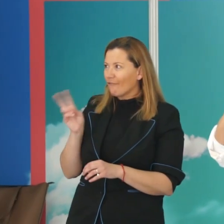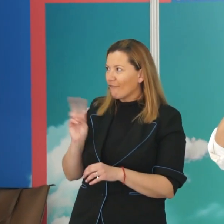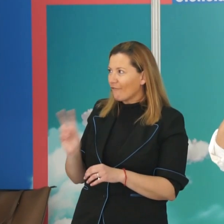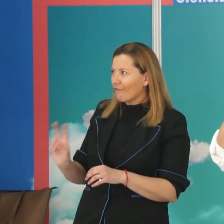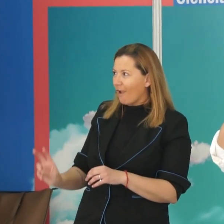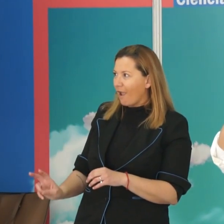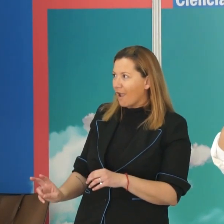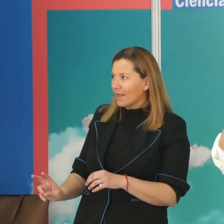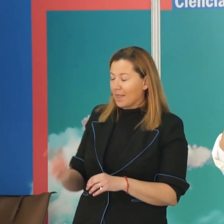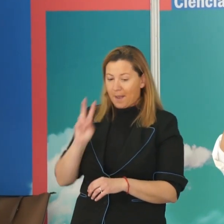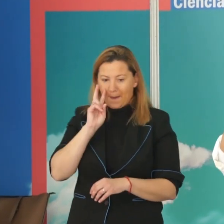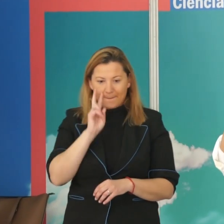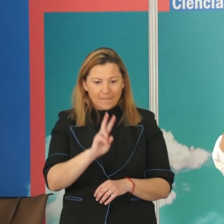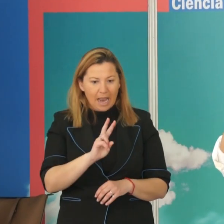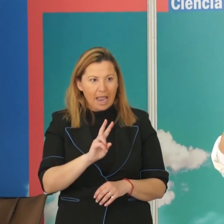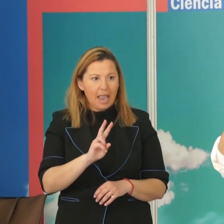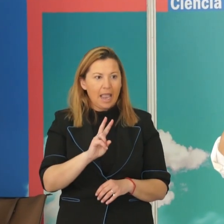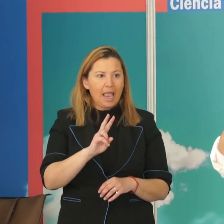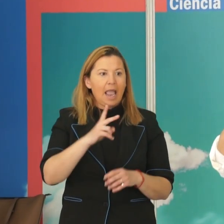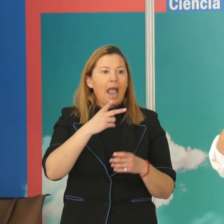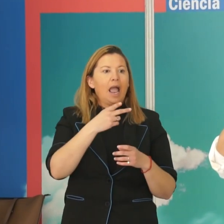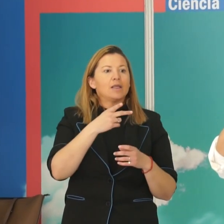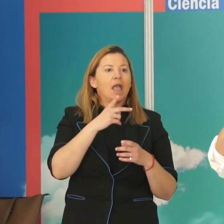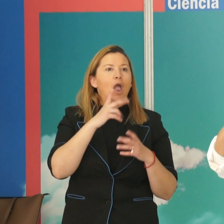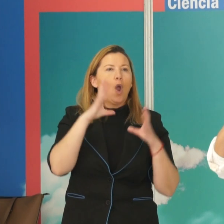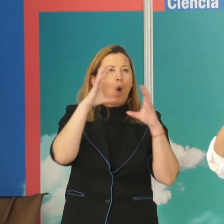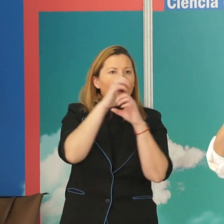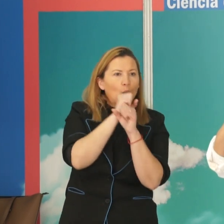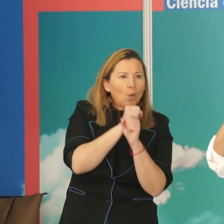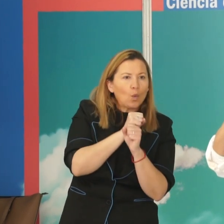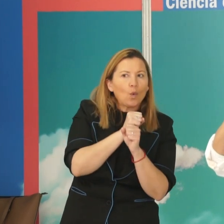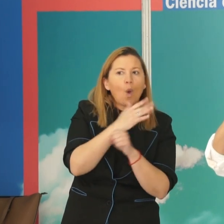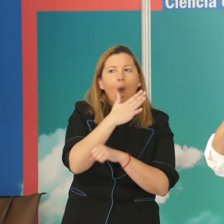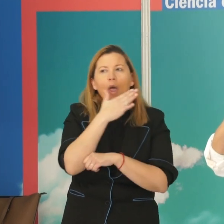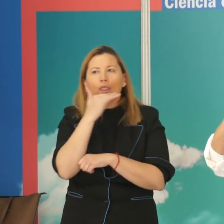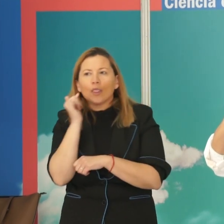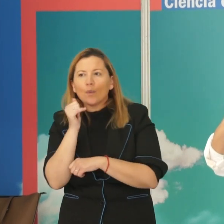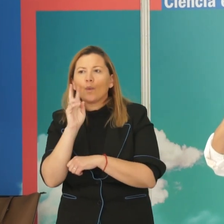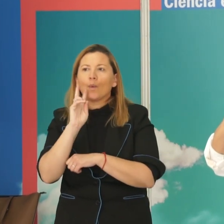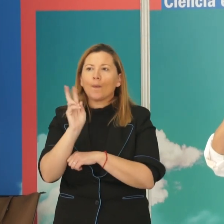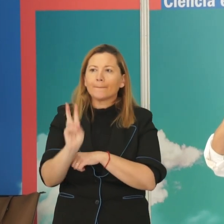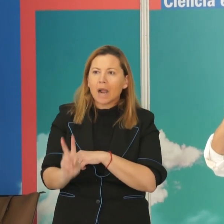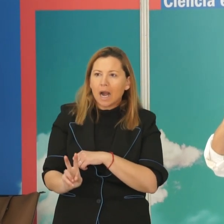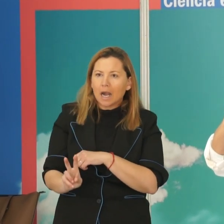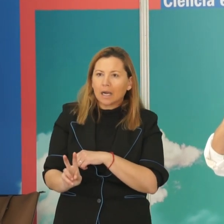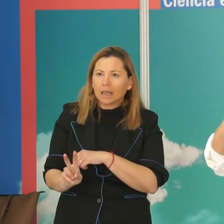Bastante, he visto, ha pasado por un color más negro oscuro, azul marino, verde,